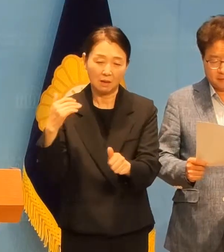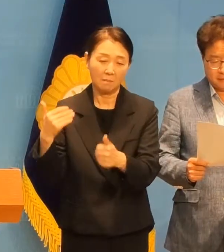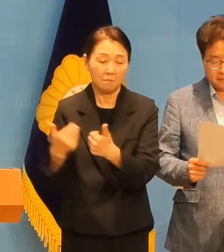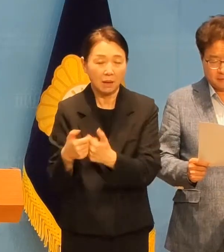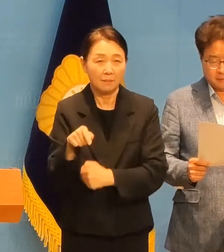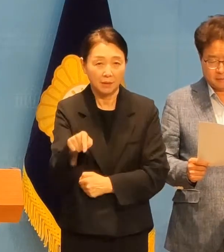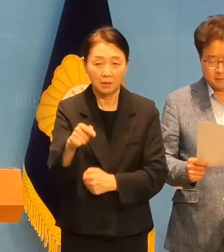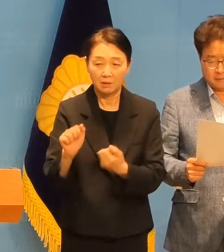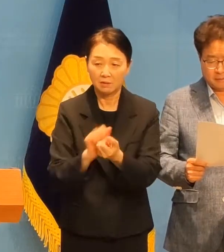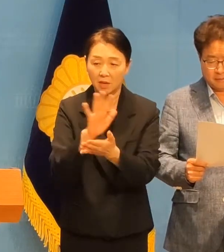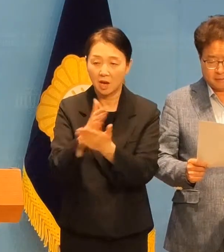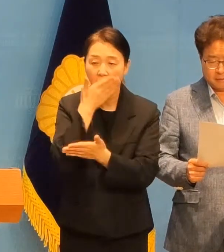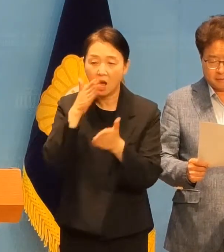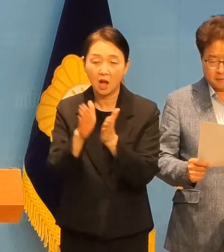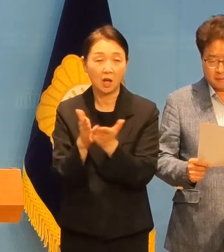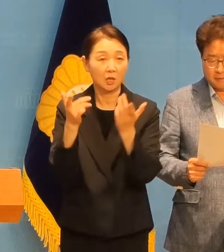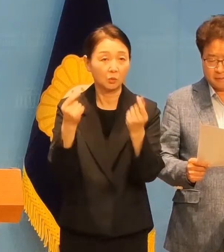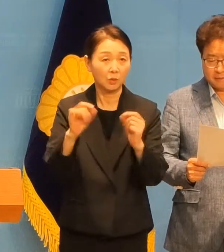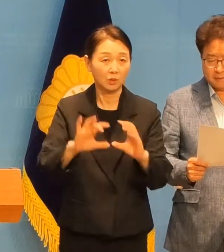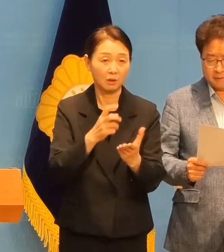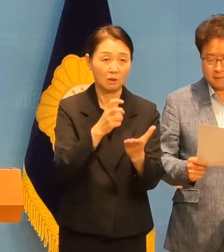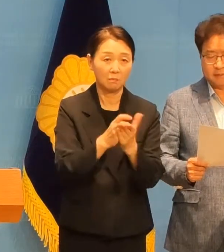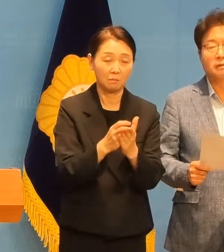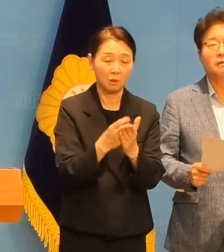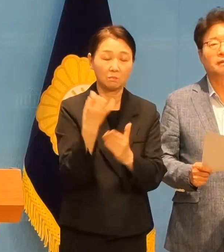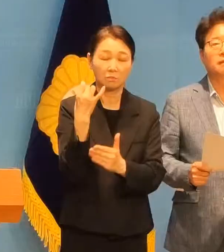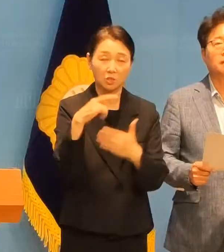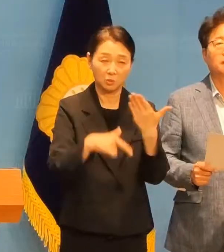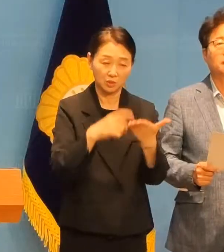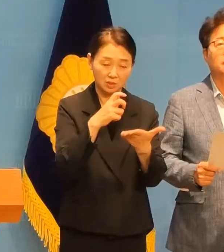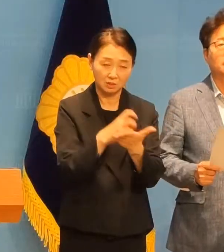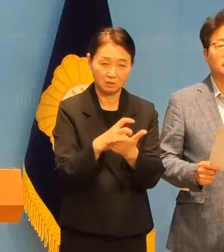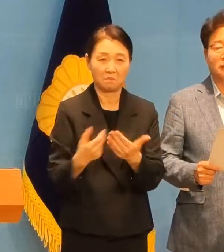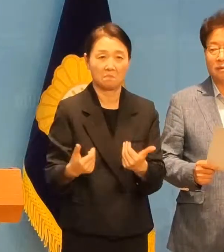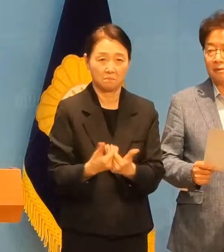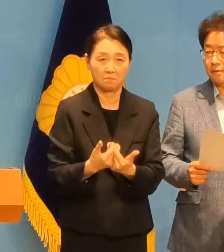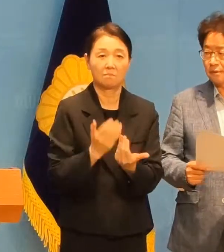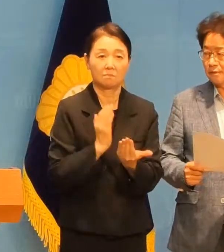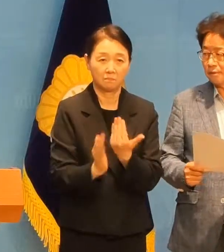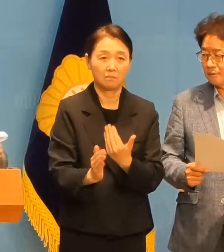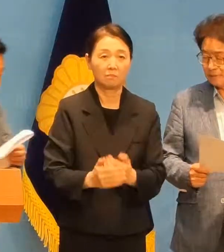동조 행위로 헌법상 민주적 기본질서의 정면으로 위배됩니다.